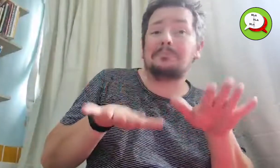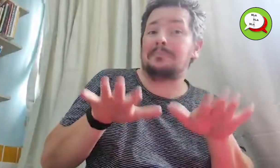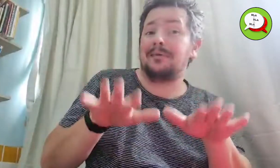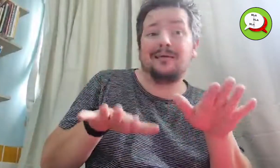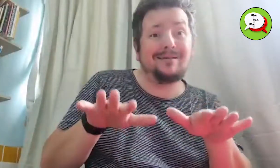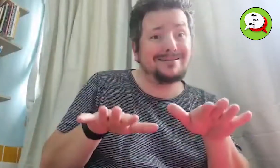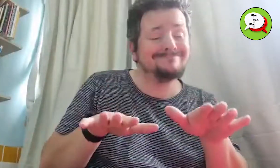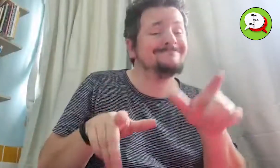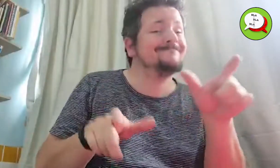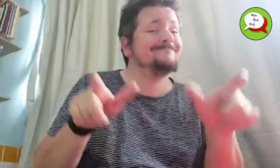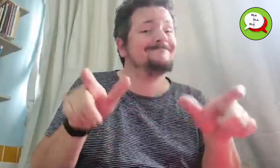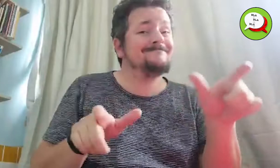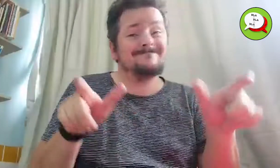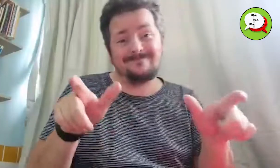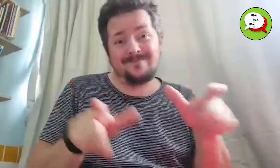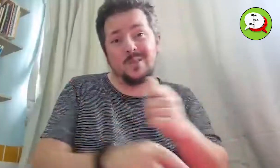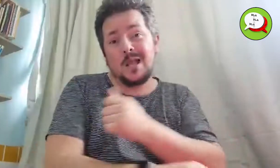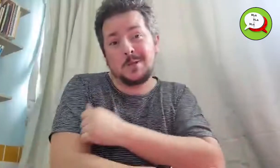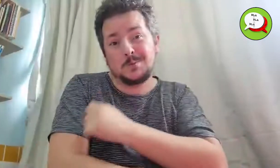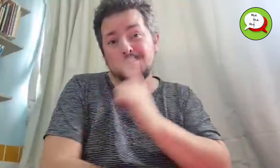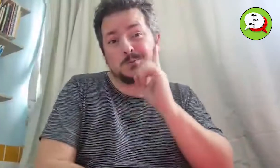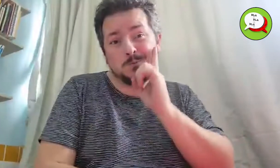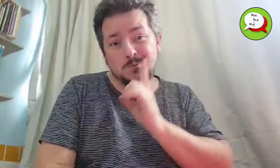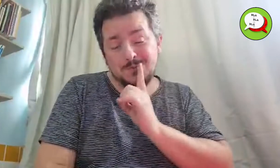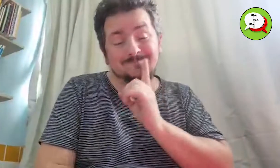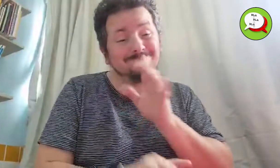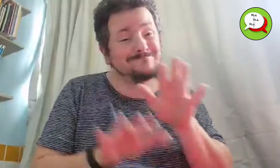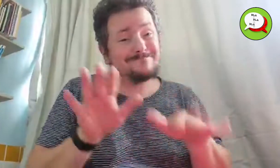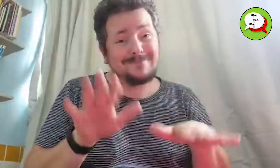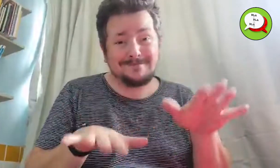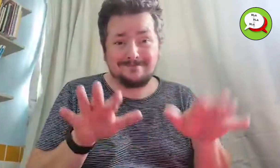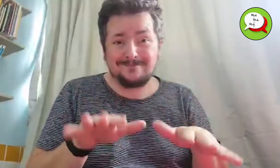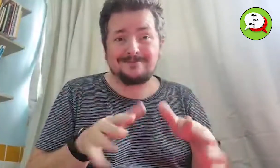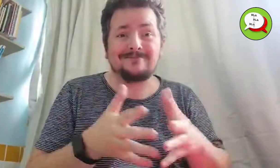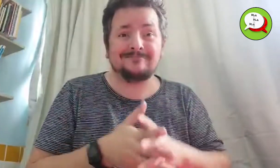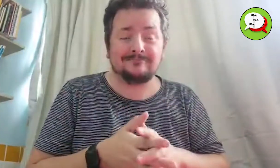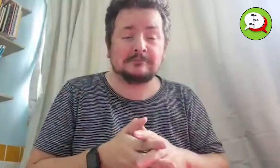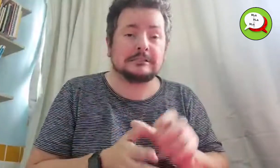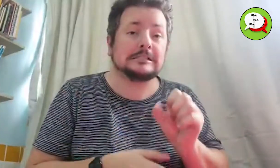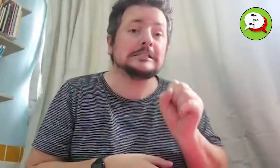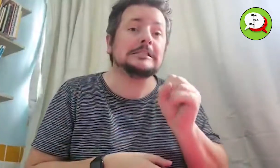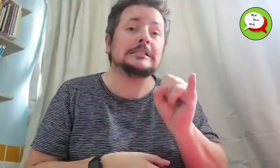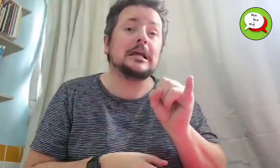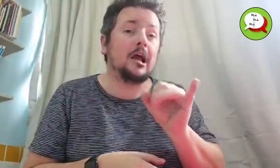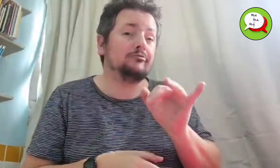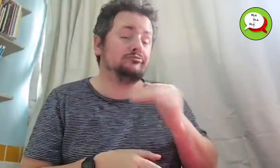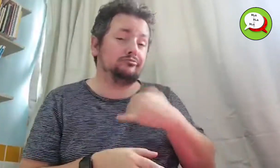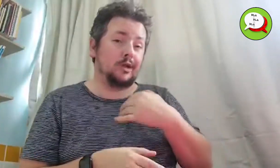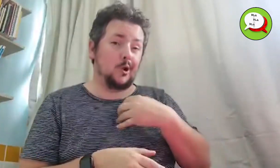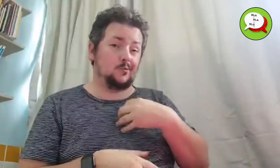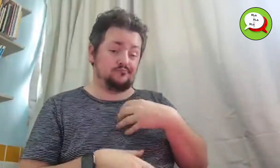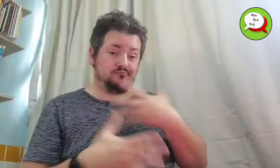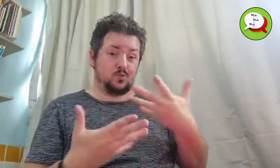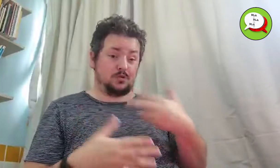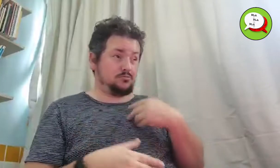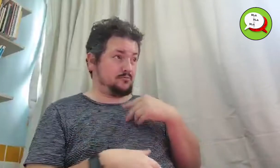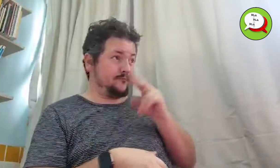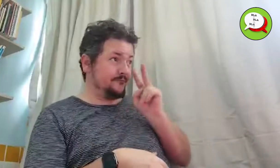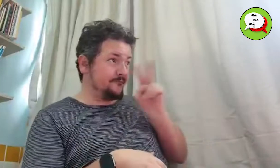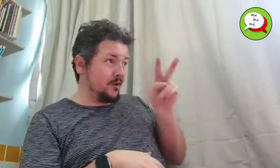forma clara. Então, também tudo depende de cada profissional, do intérprete que está ali junto. Eu, muitas vezes,